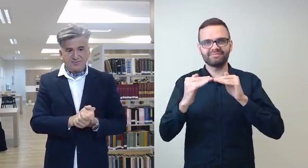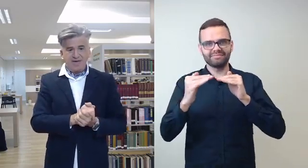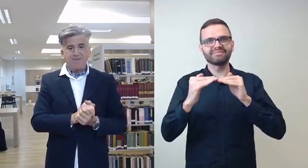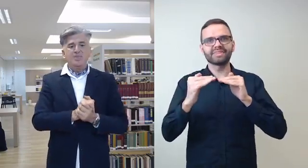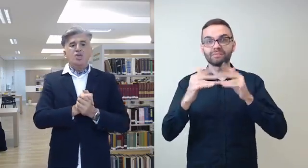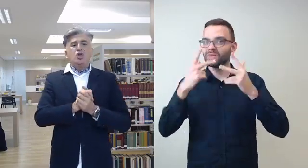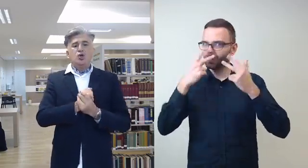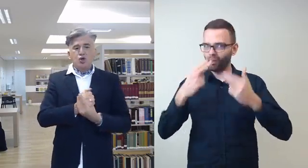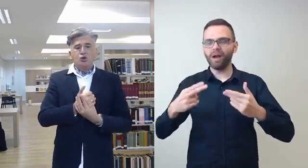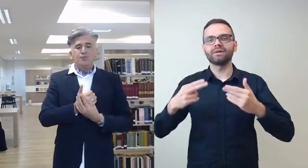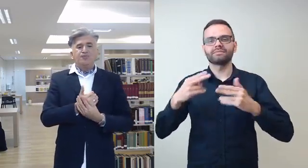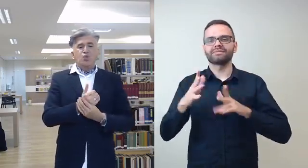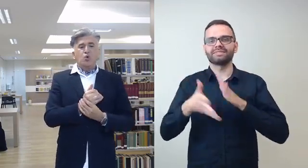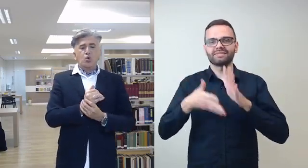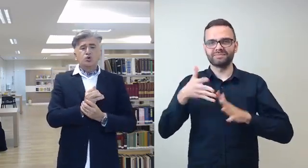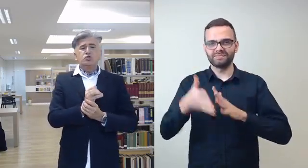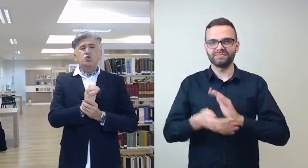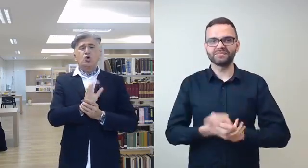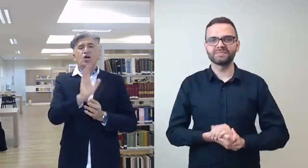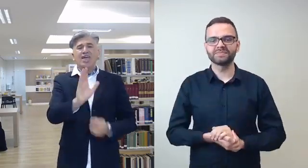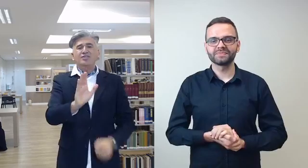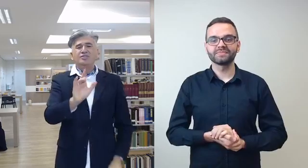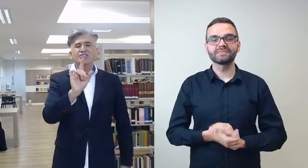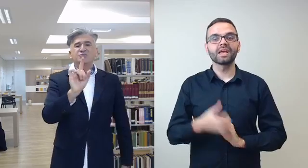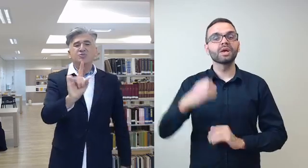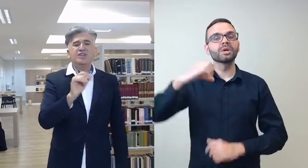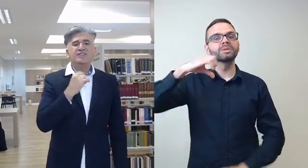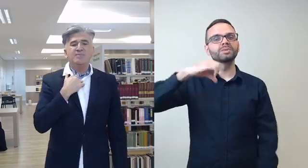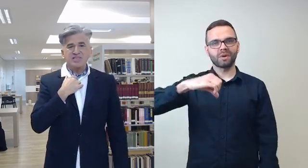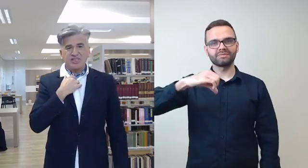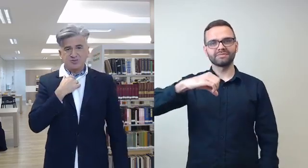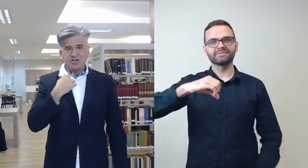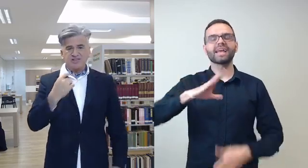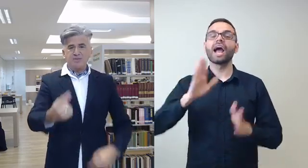entendendo. Tá? 9º, o uso correto